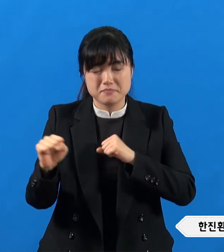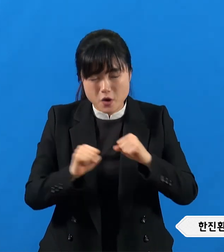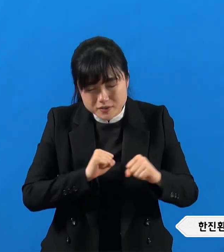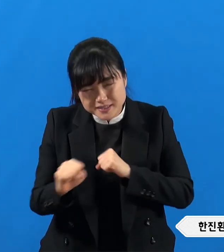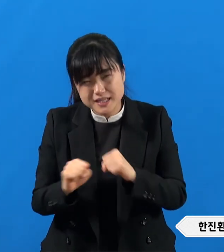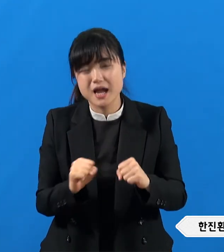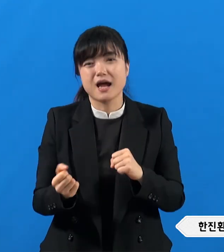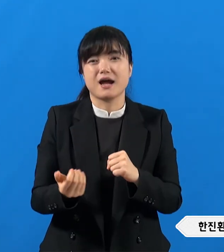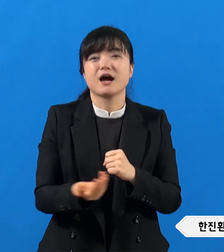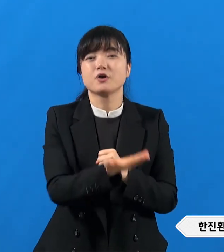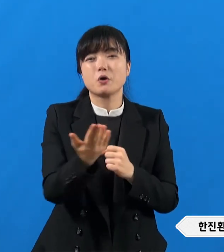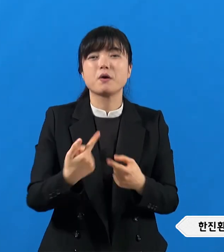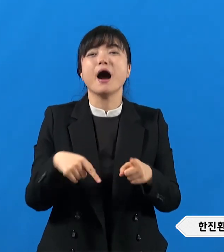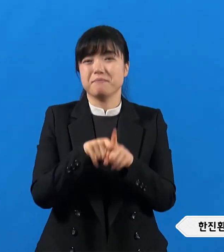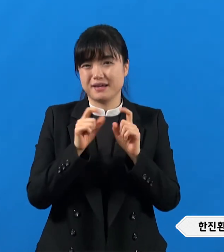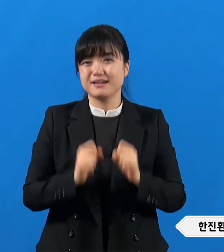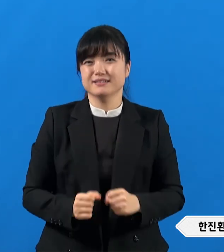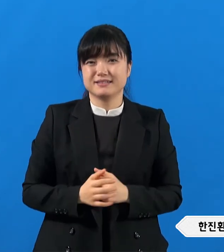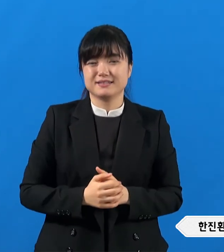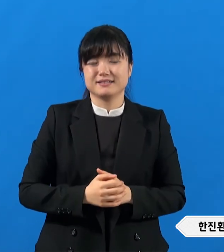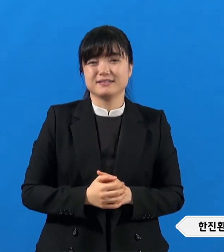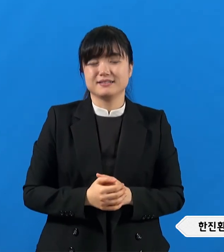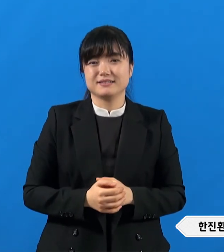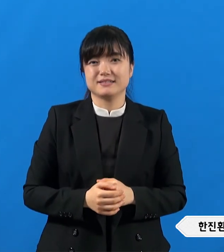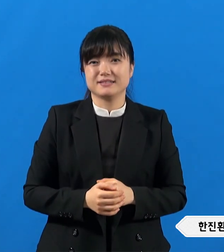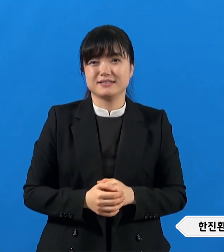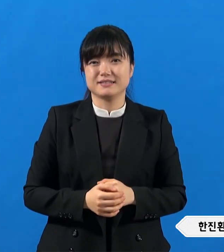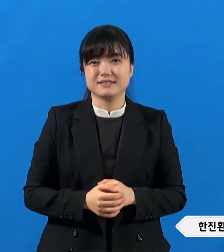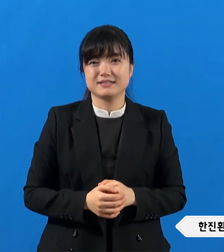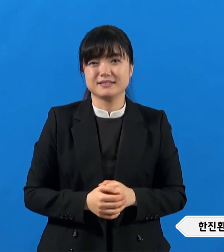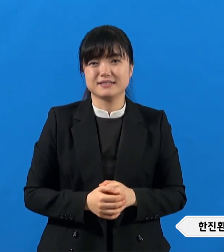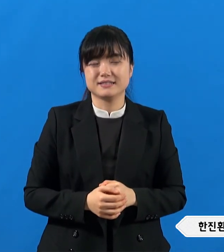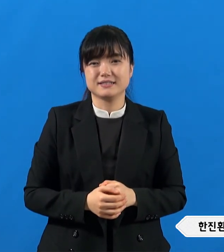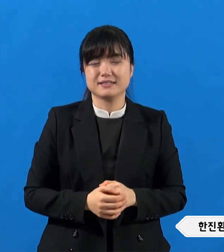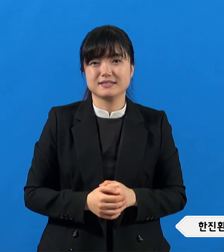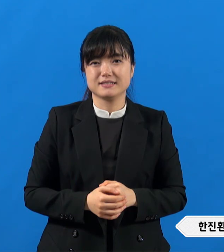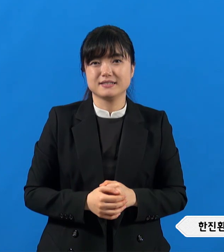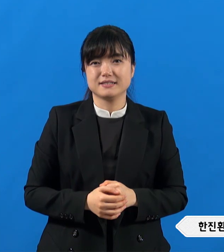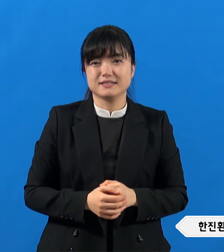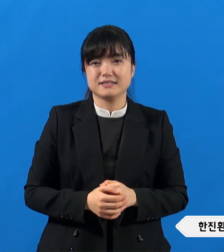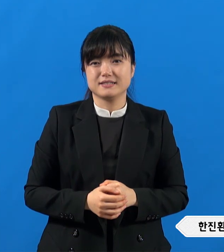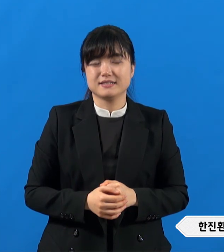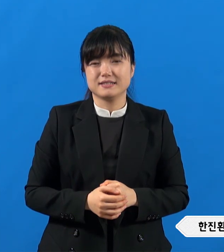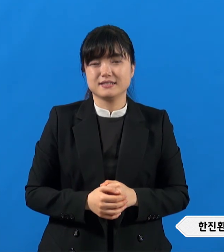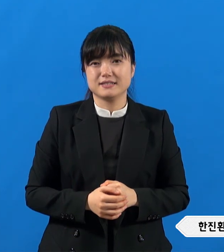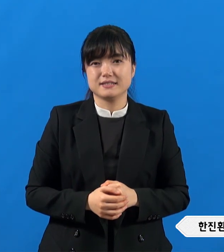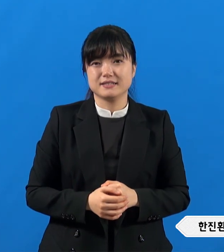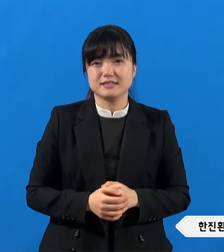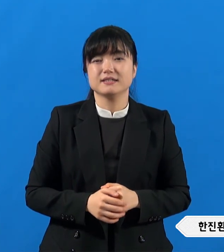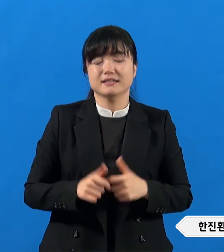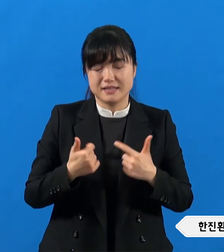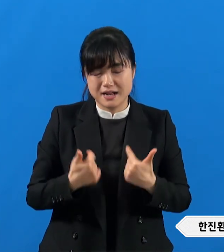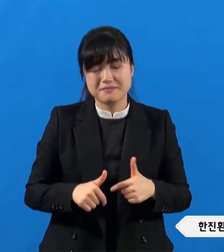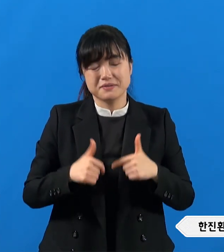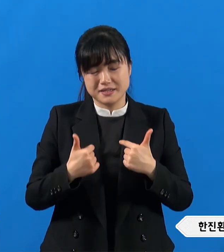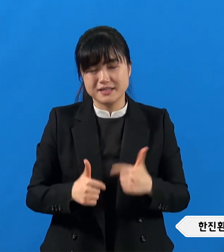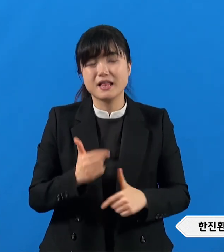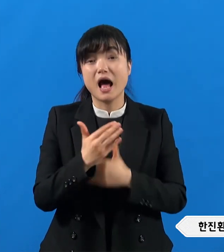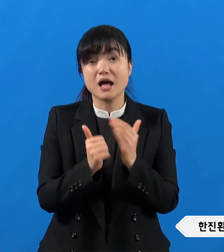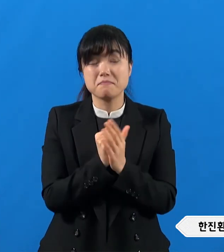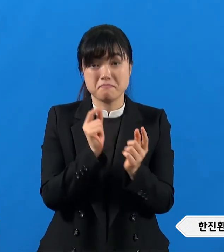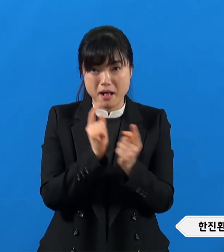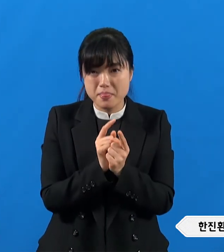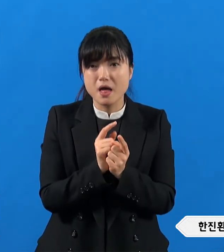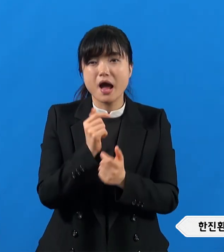것입니다. 그러면 보화를 발견한 농부처럼 우리 마음은 기쁨으로 넘치게 됩니다. 날마다 이렇게 하나님과 만나고